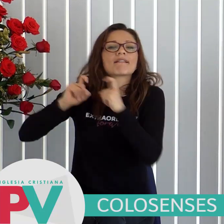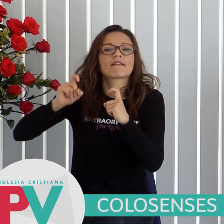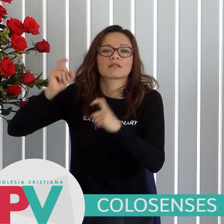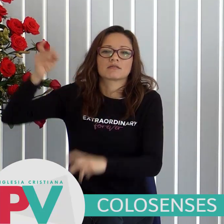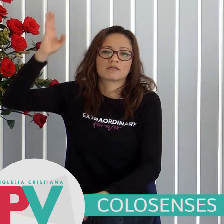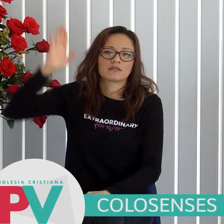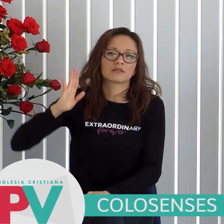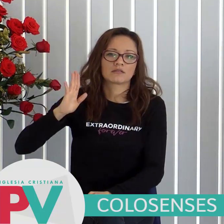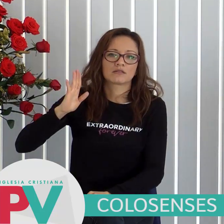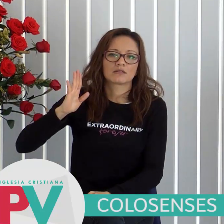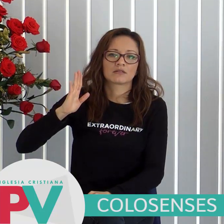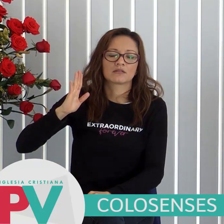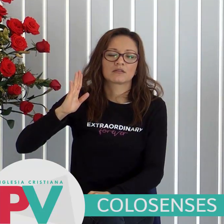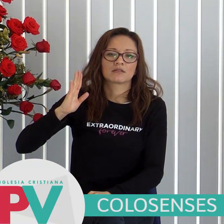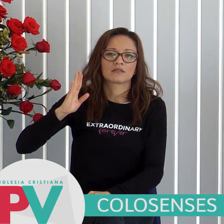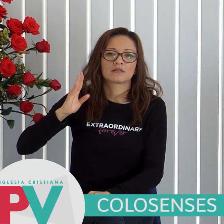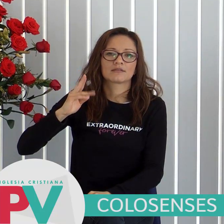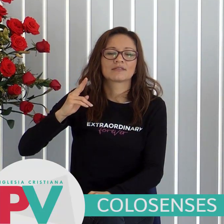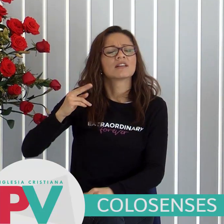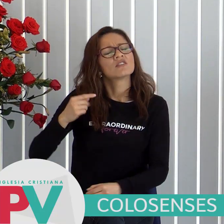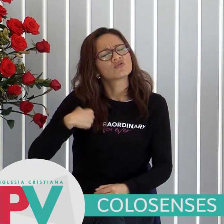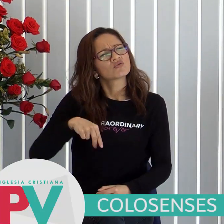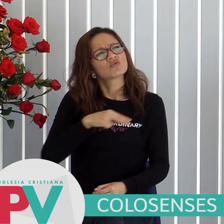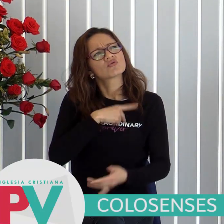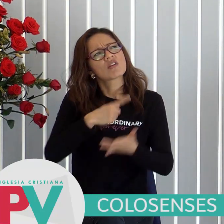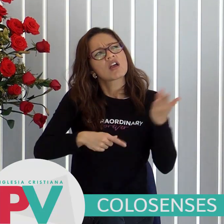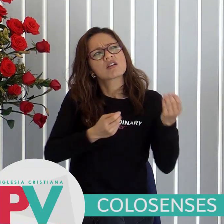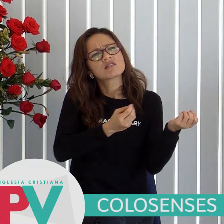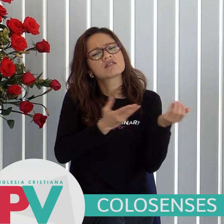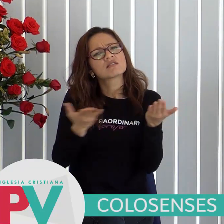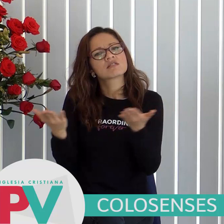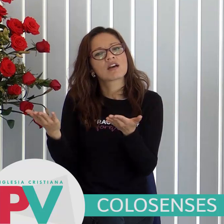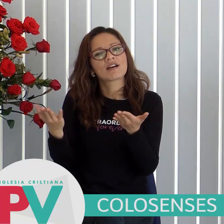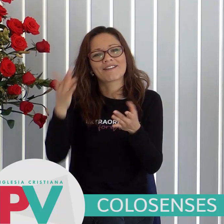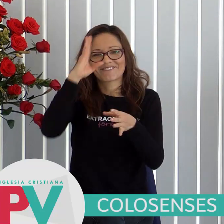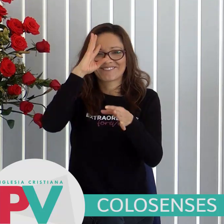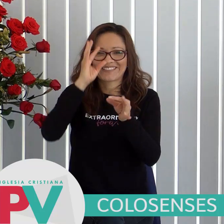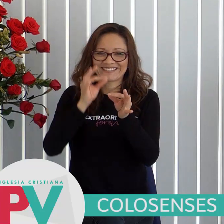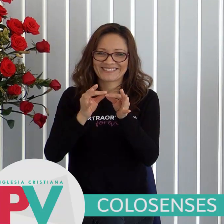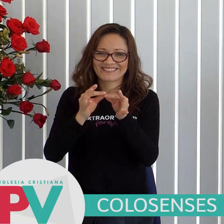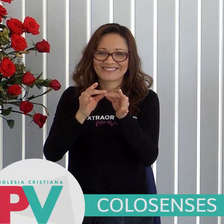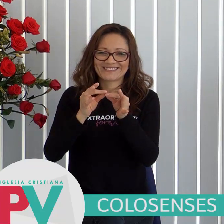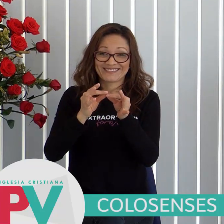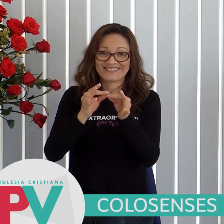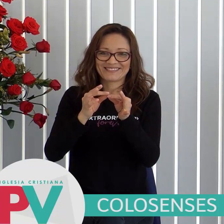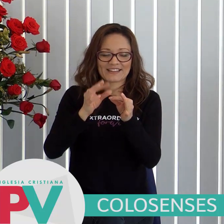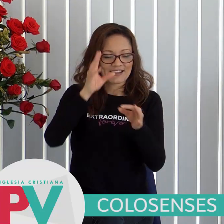Dios. ¿Qué es lo que nosotros ponemos? La fe.